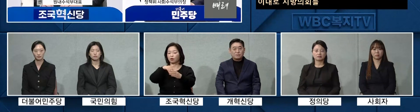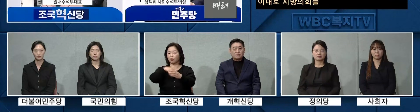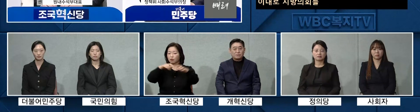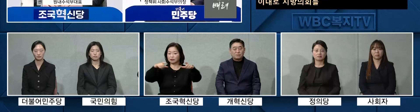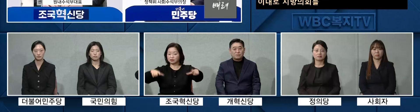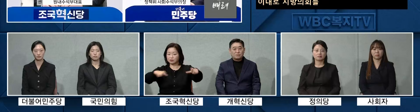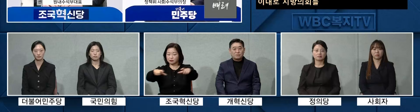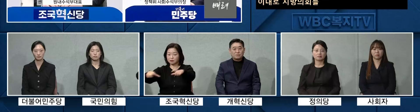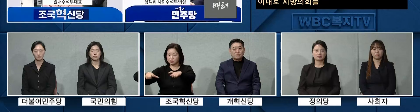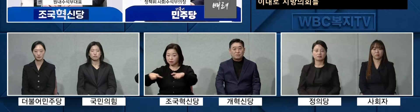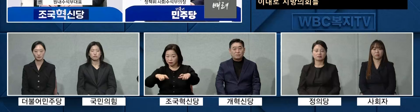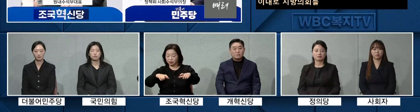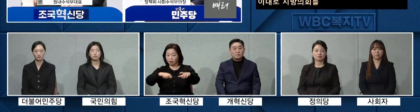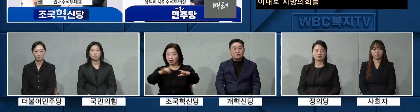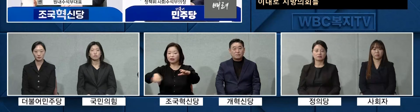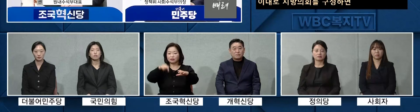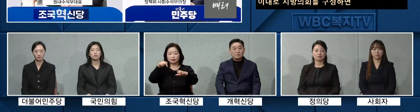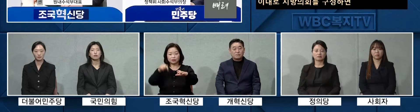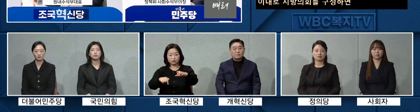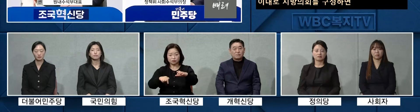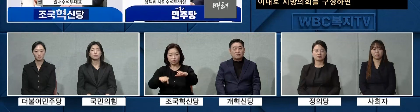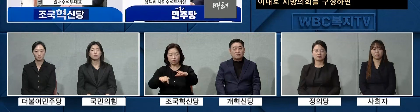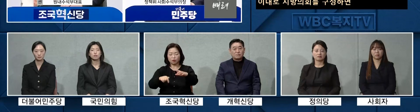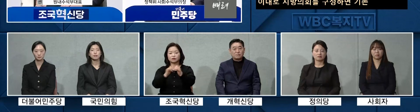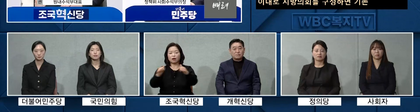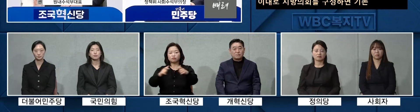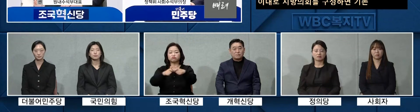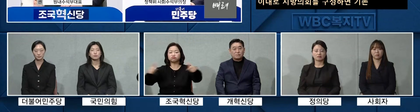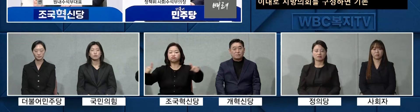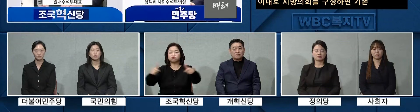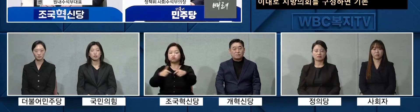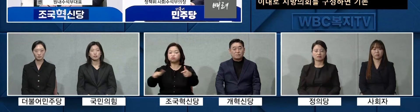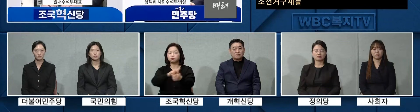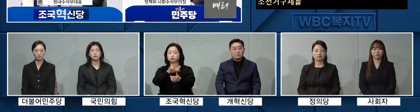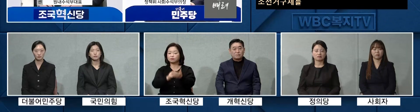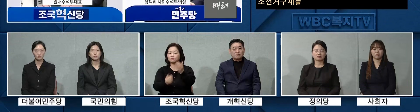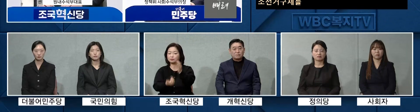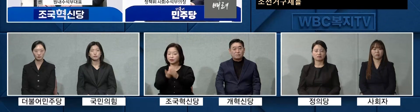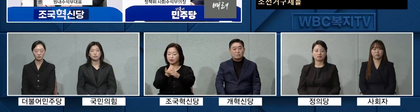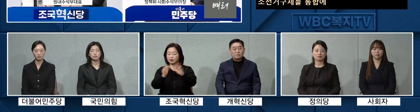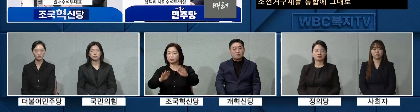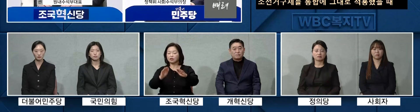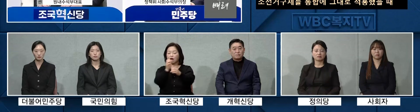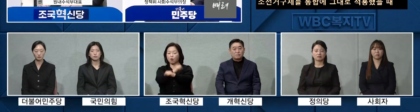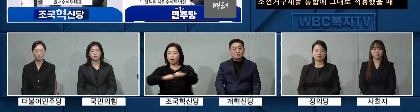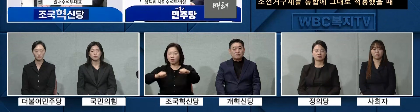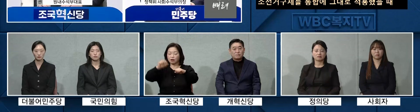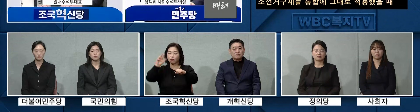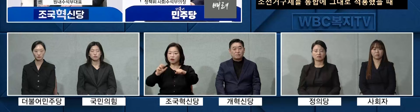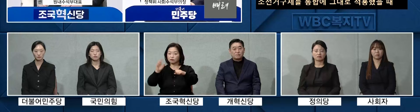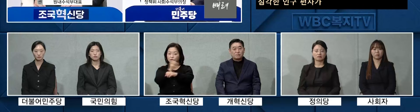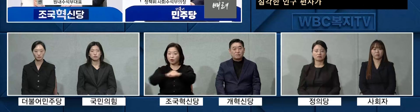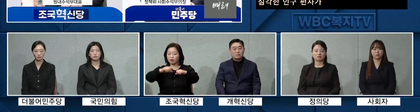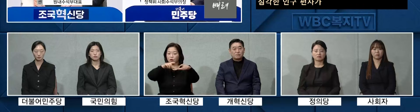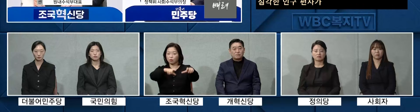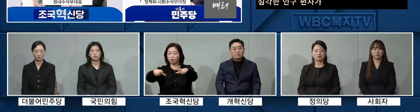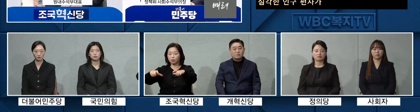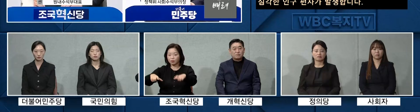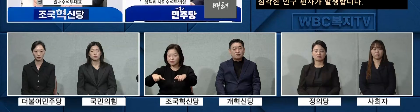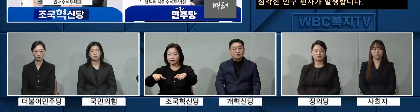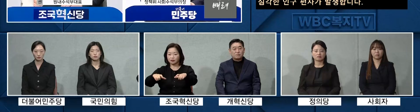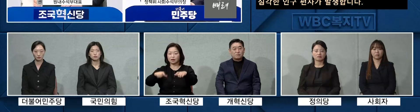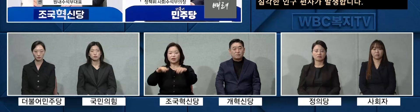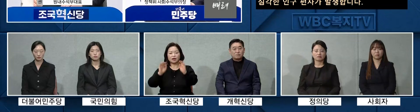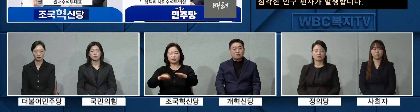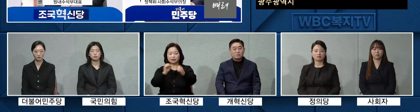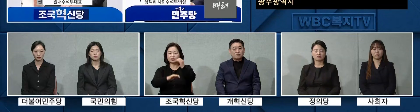그대로 적용했을 때 심각한 인구 편차가 발생합니다. 광주광역시 12개 선거구는 인구 상한선을